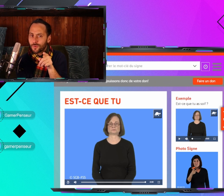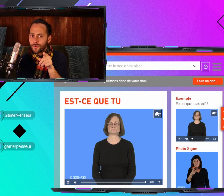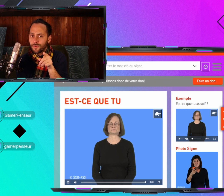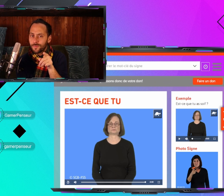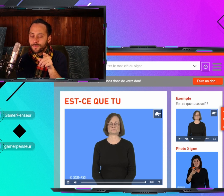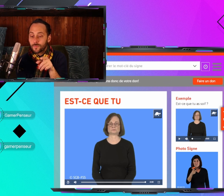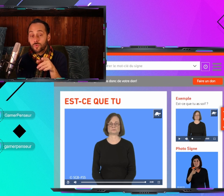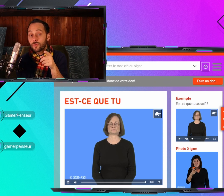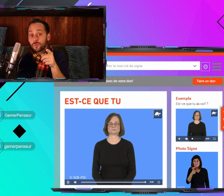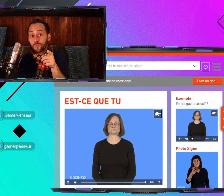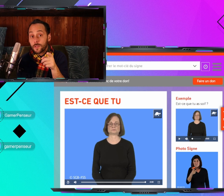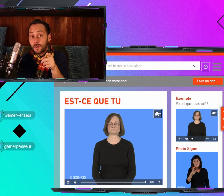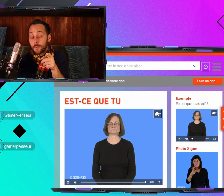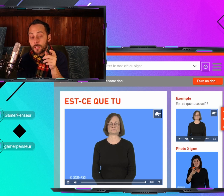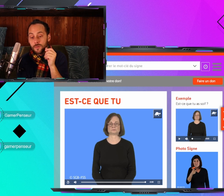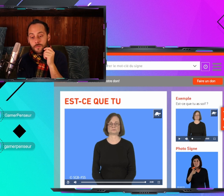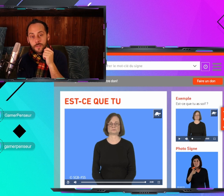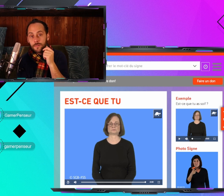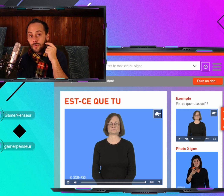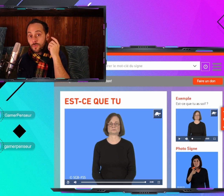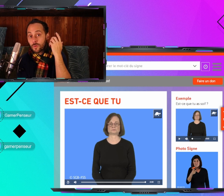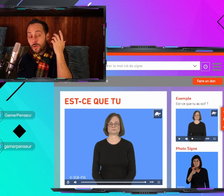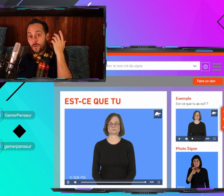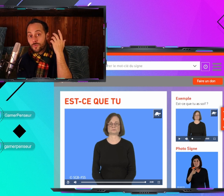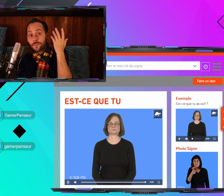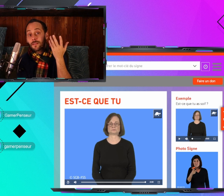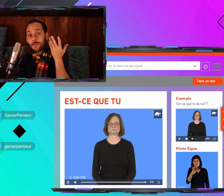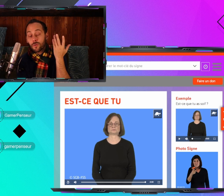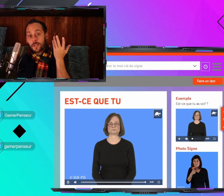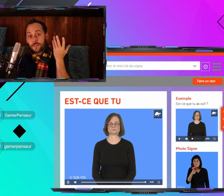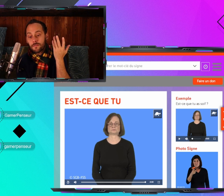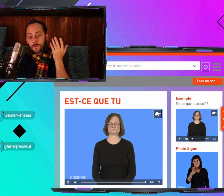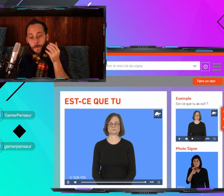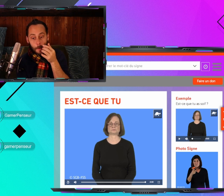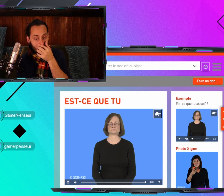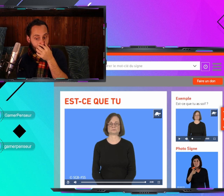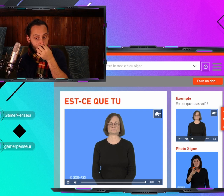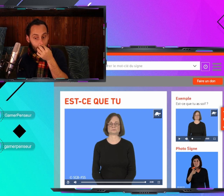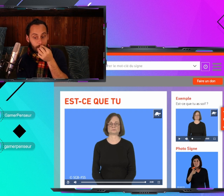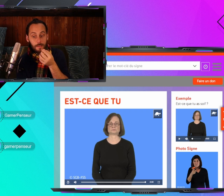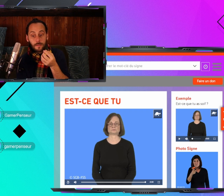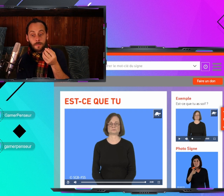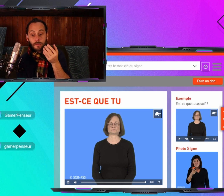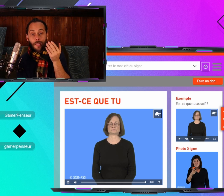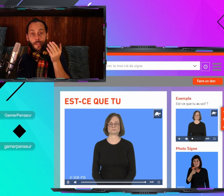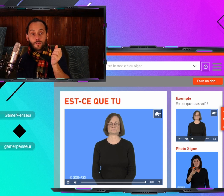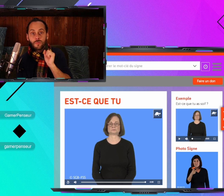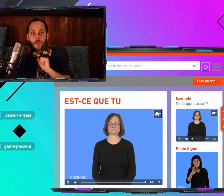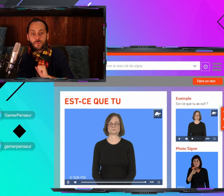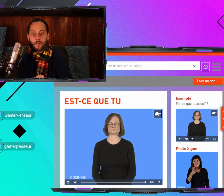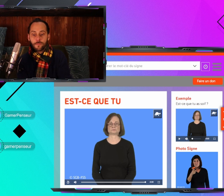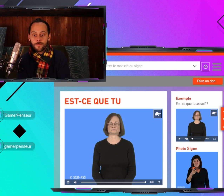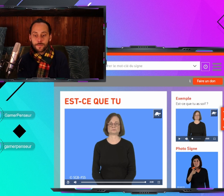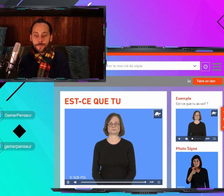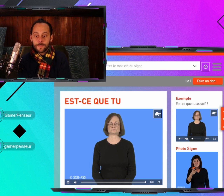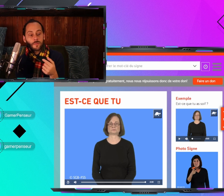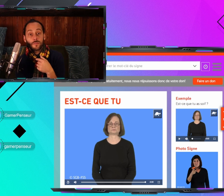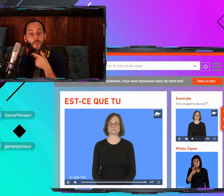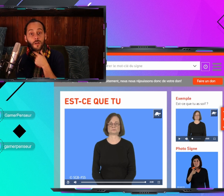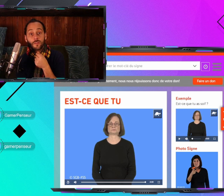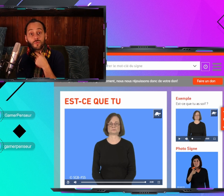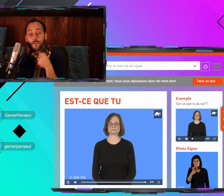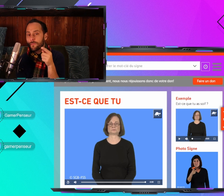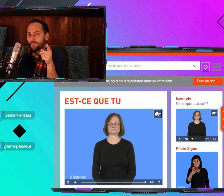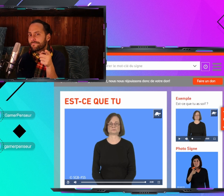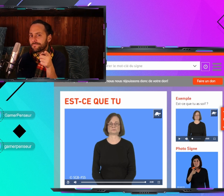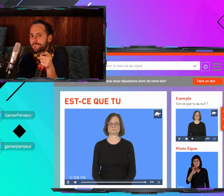Est-ce que tu... Donc c'est juste pointer la personne, en fait, avec une tête interrogative. Est-ce que tu as soif? Ce